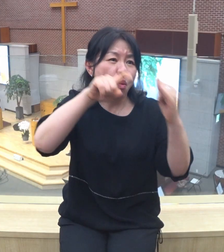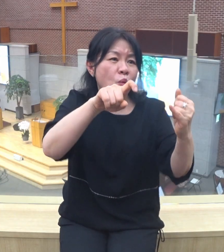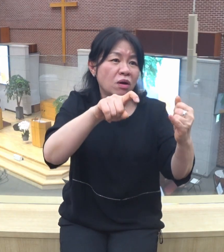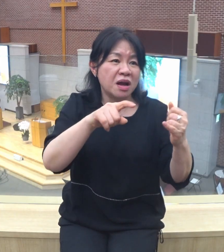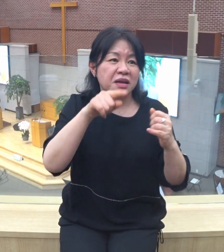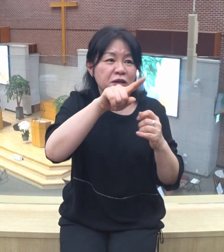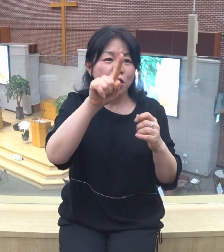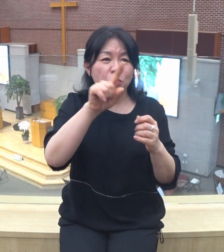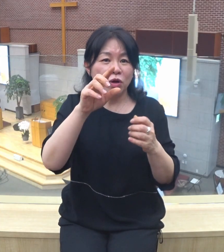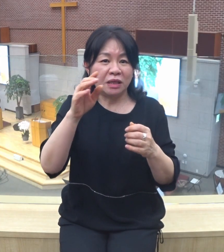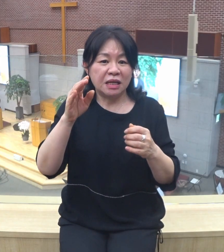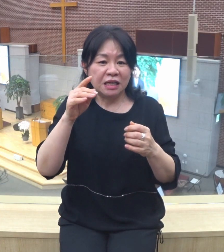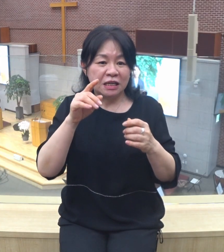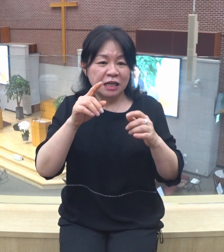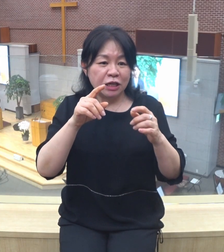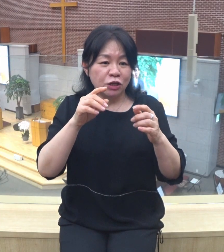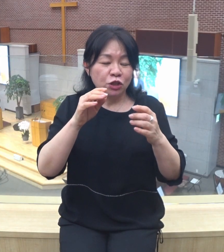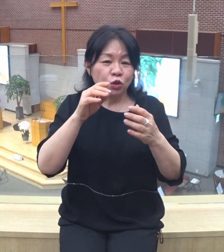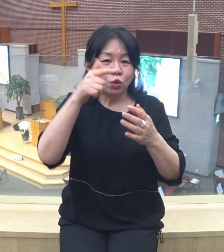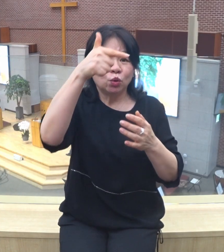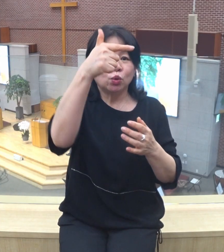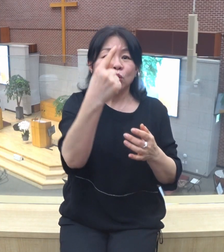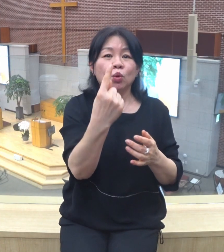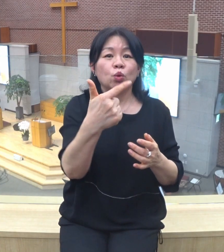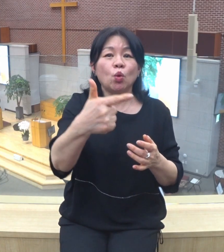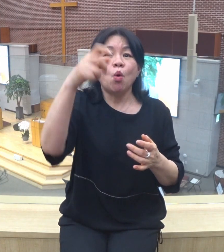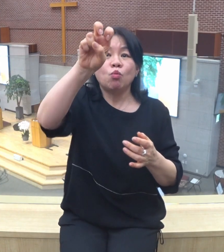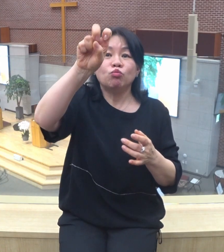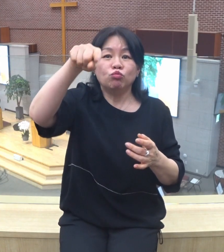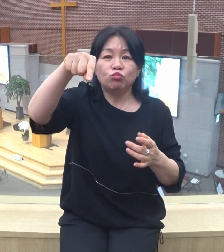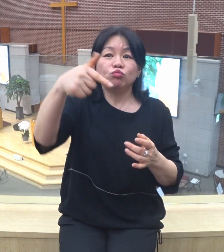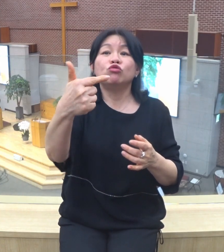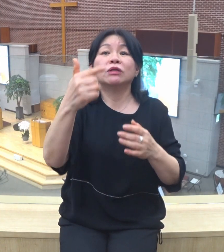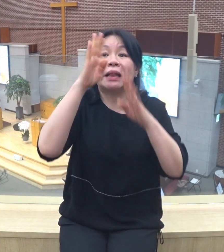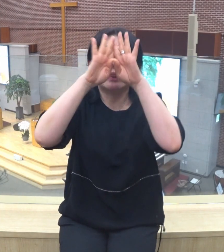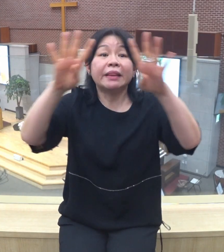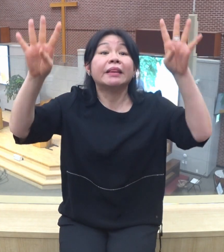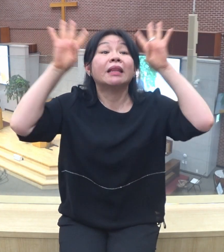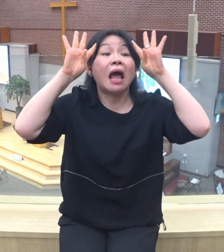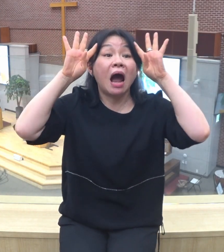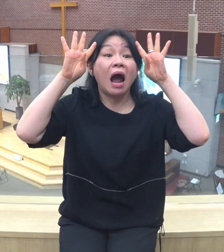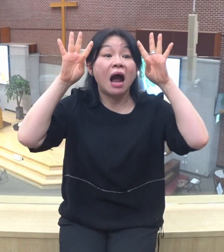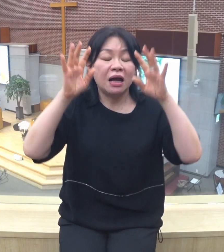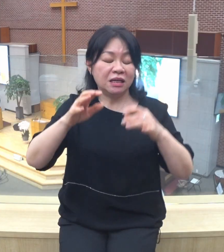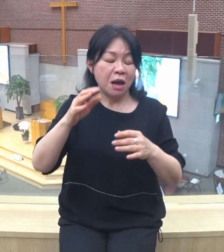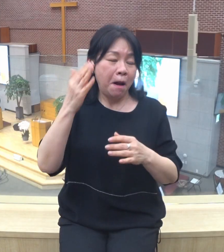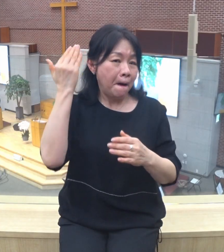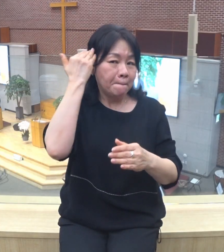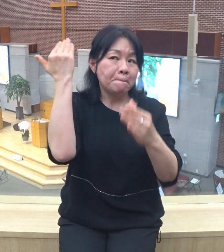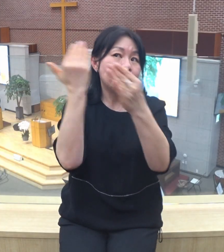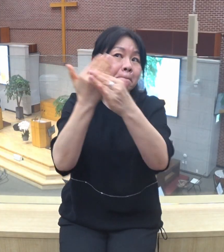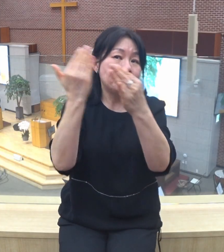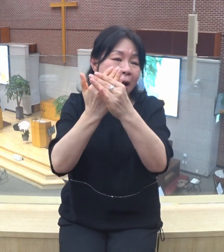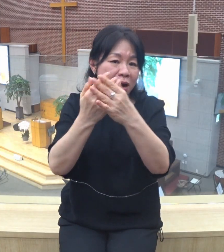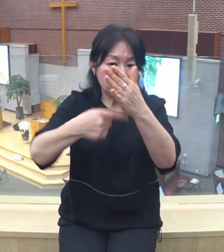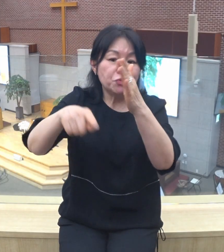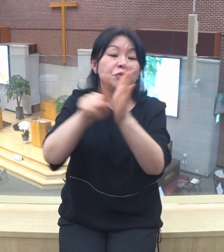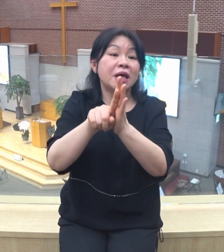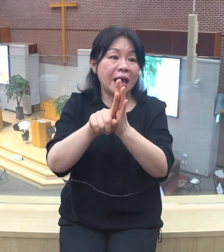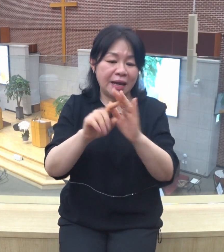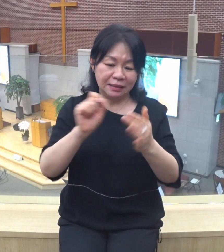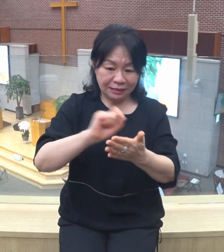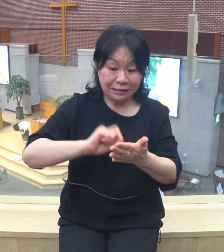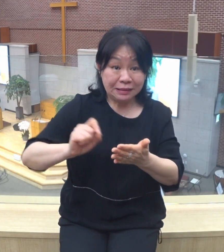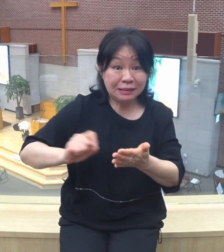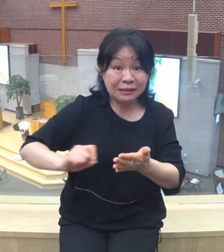한참 뒤에 물론 이화여대에서 이 논문의 독창성을 인정해서 석사 논문을 유지하기로 판결을 했지만